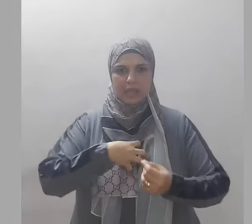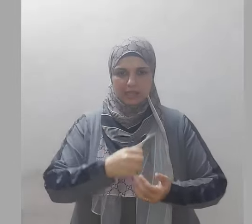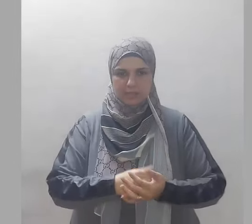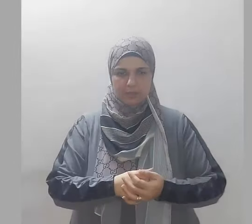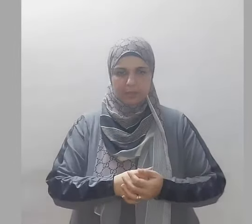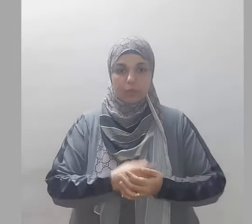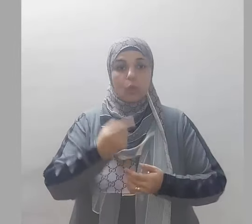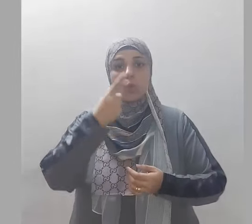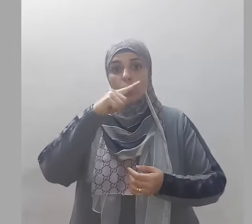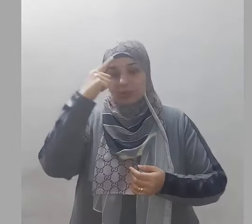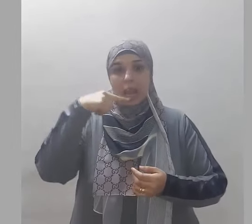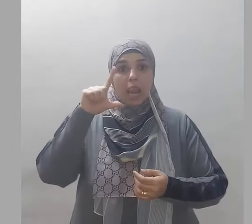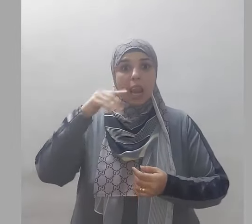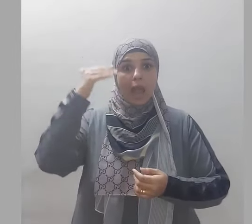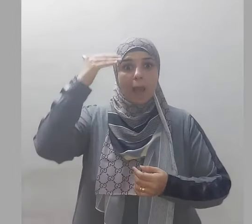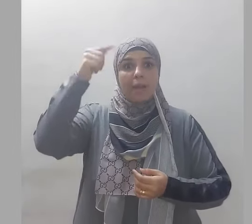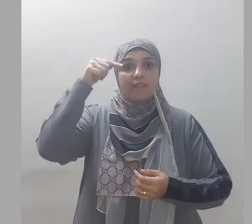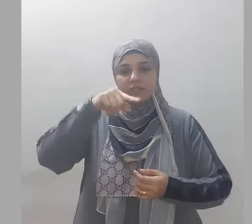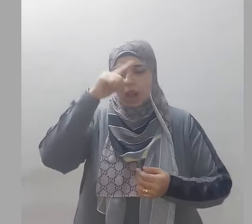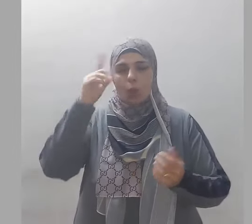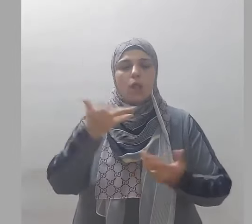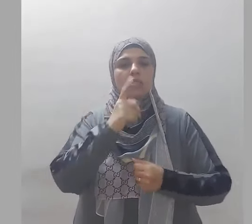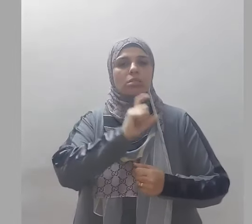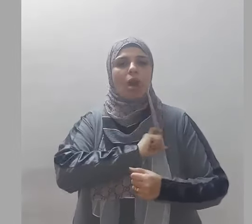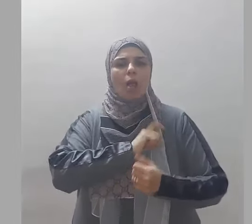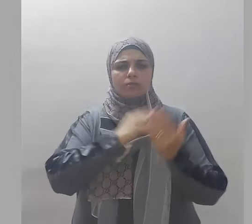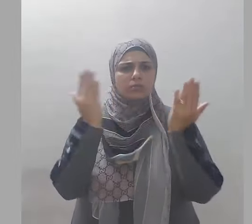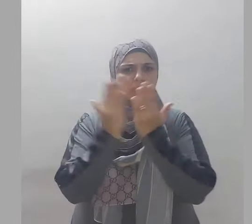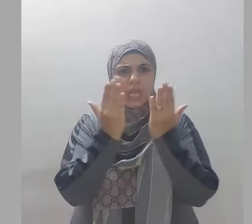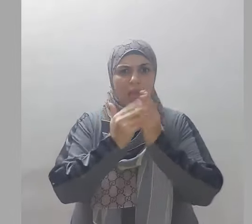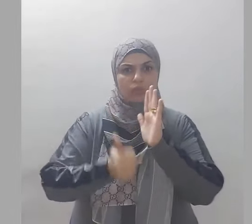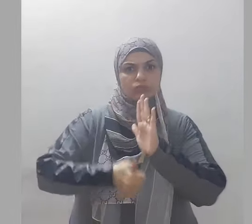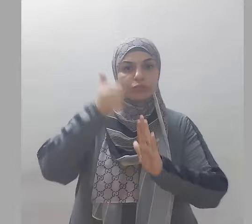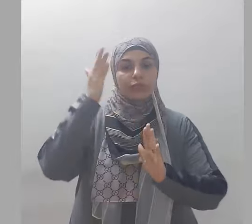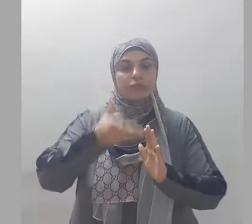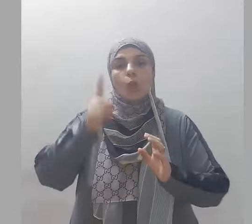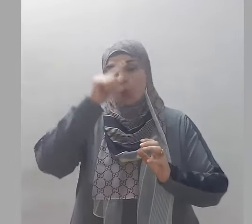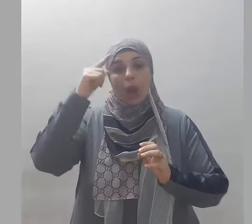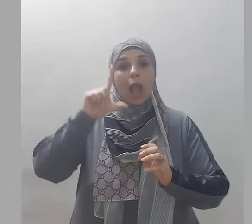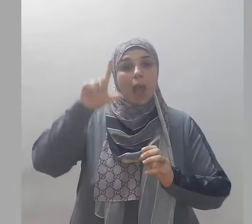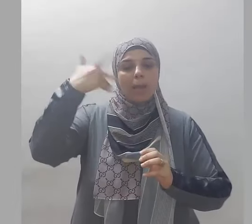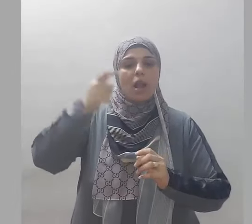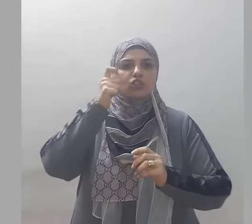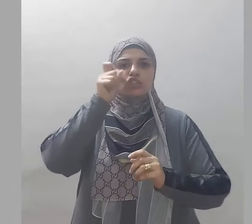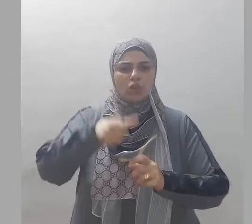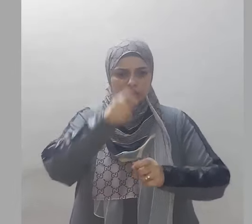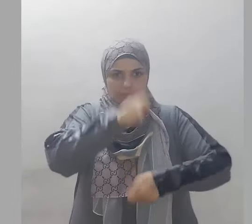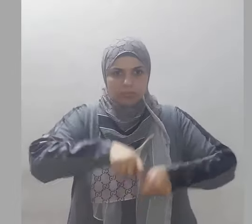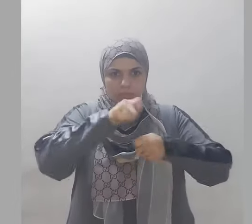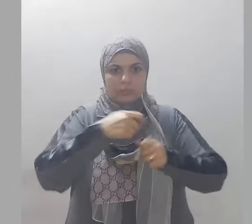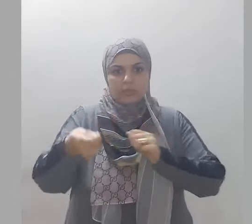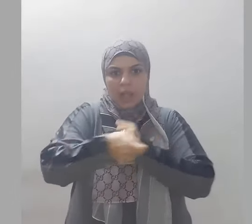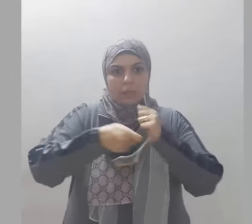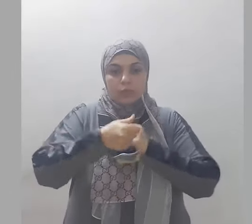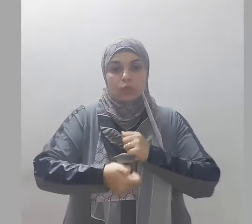ولولا الأمل ما ذاكر طالب ولا اجتهد، ولولا الأمل ما زرع زارع ولا حصد، ولولا الأمل في النصر